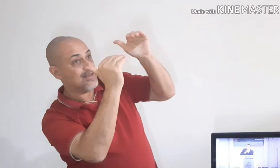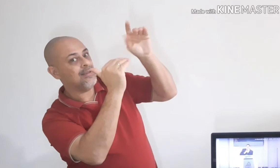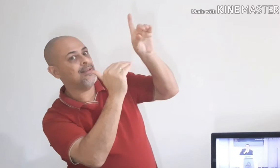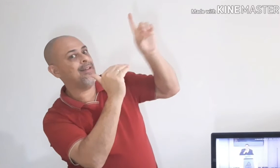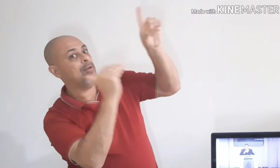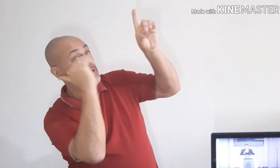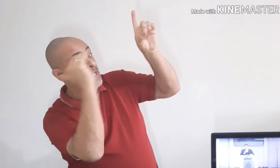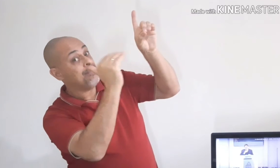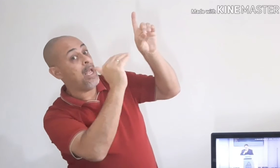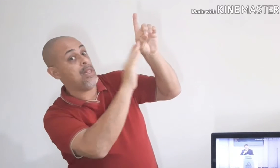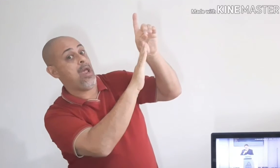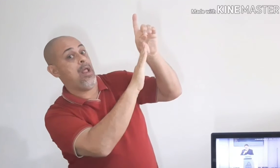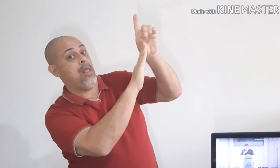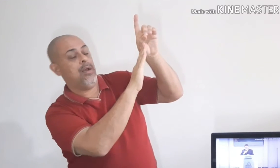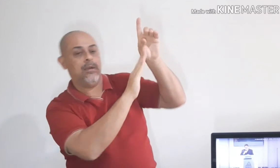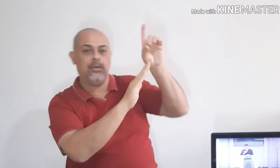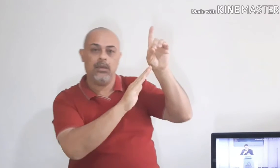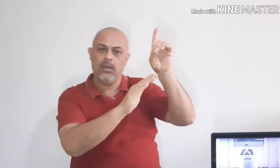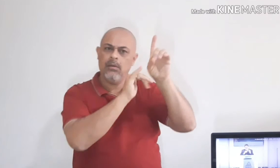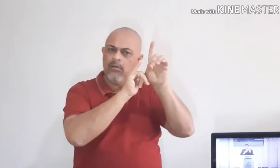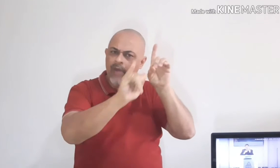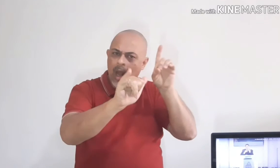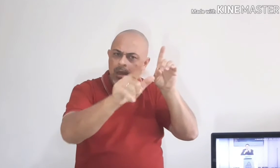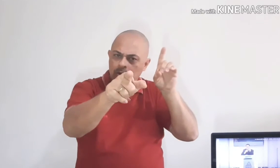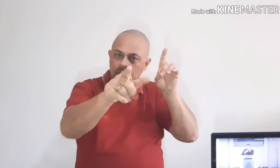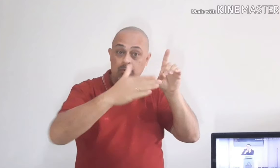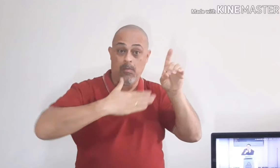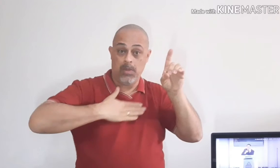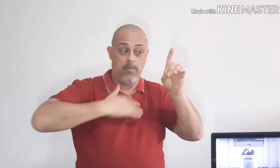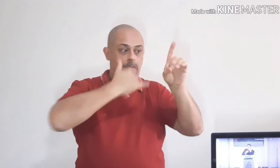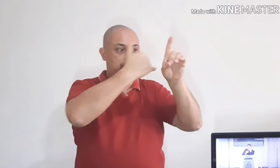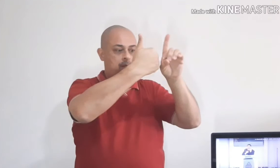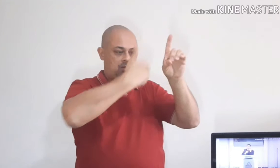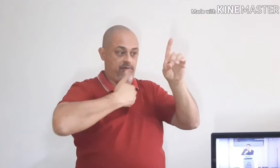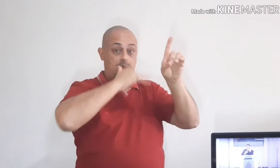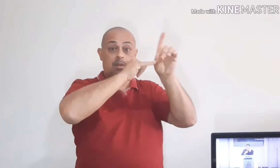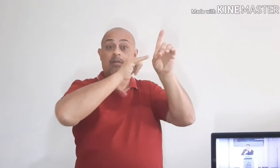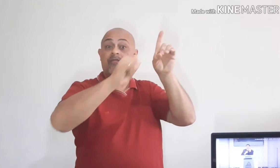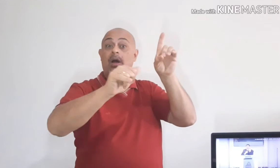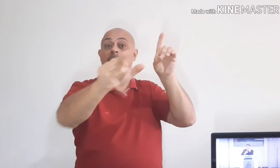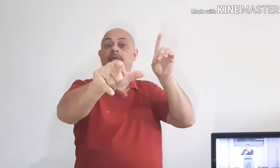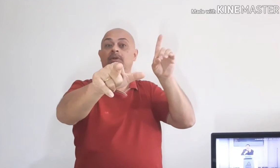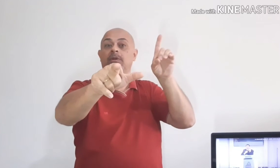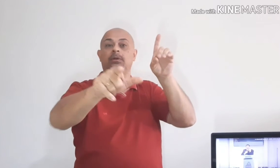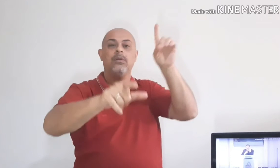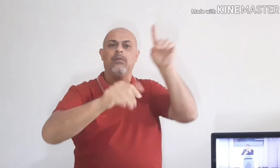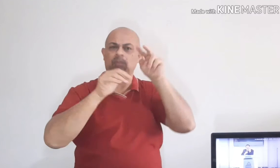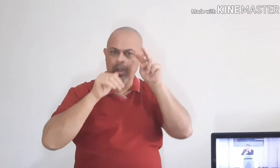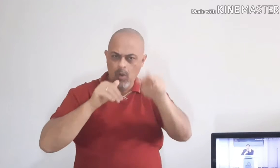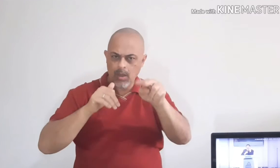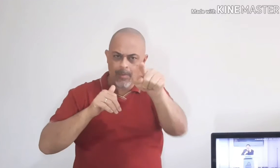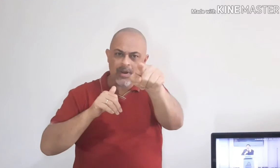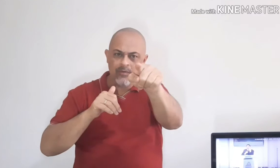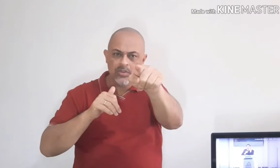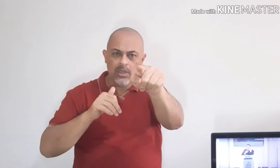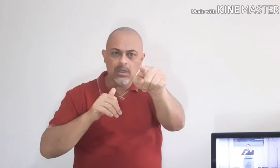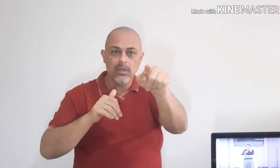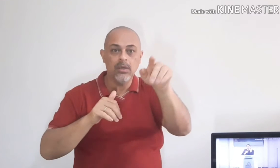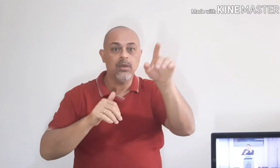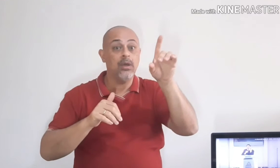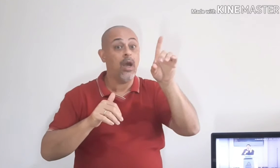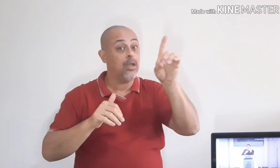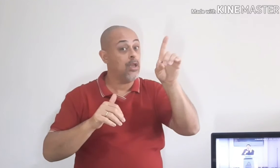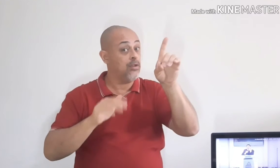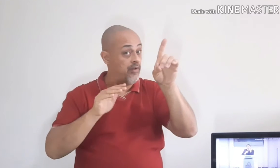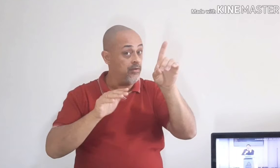só o que Deus está falando para mim e para você. Eu olharei para vocês. E para quem eu olharei? Não para